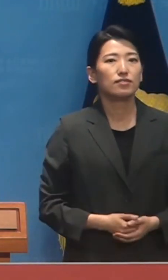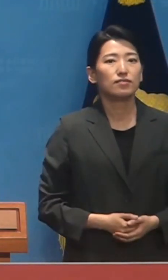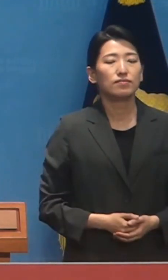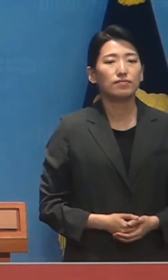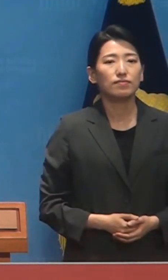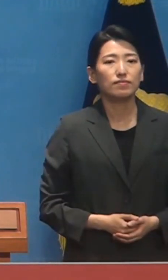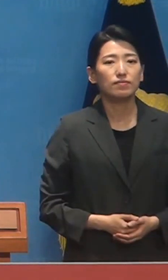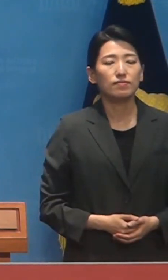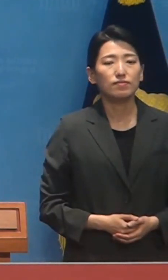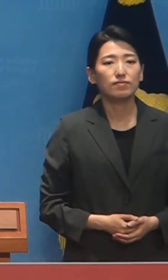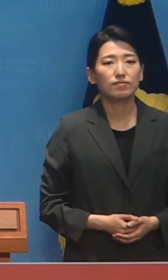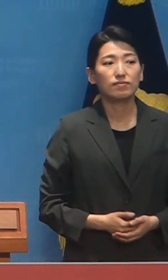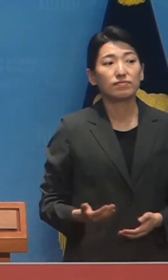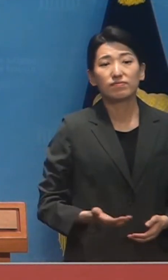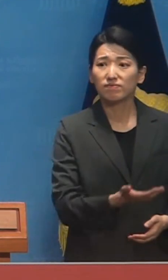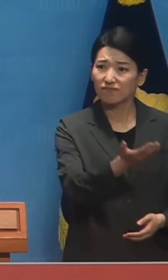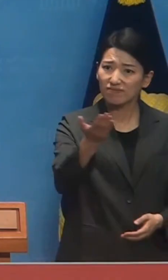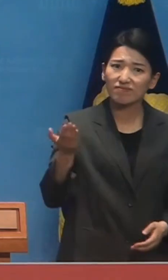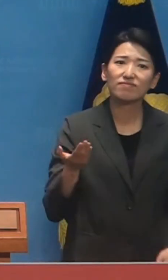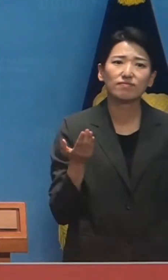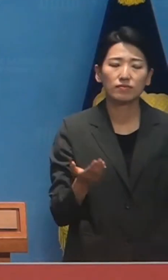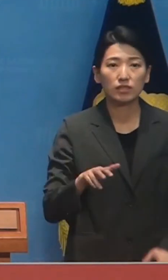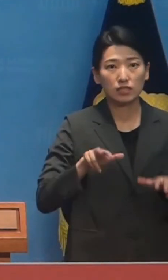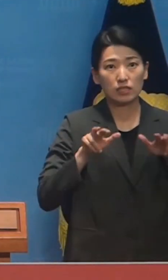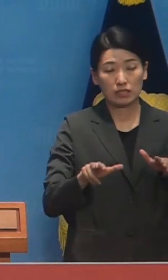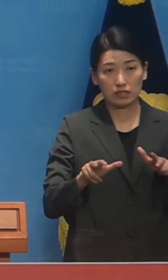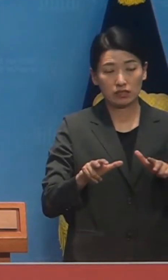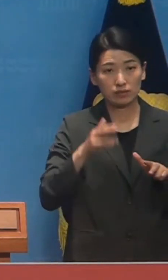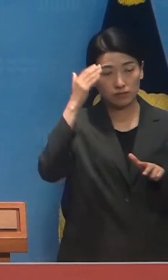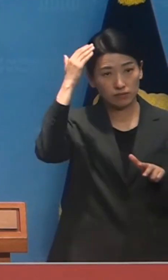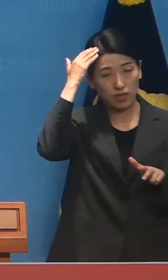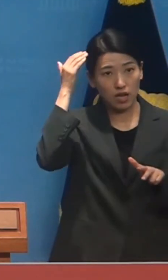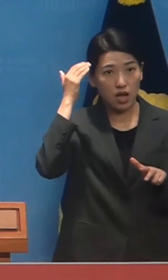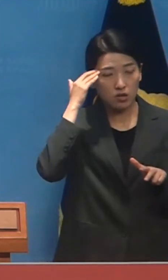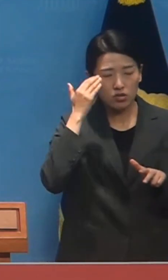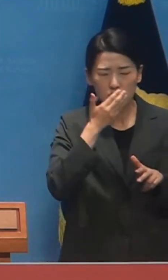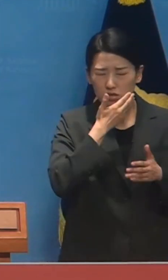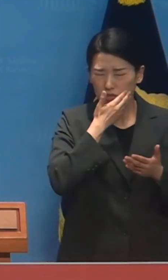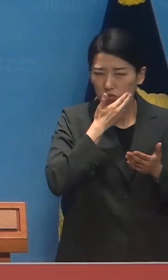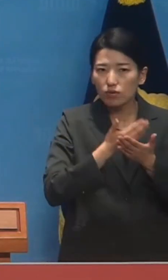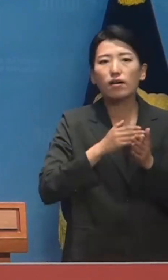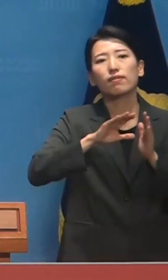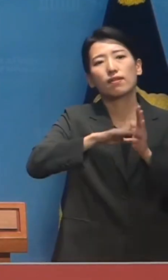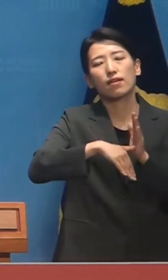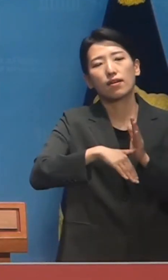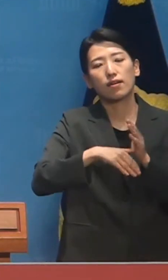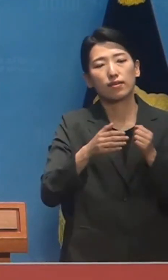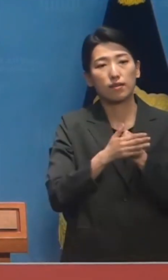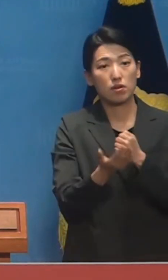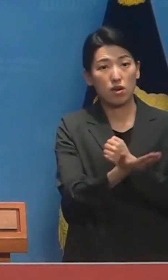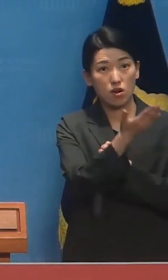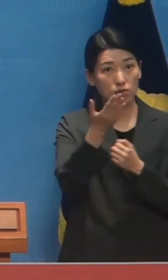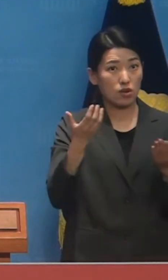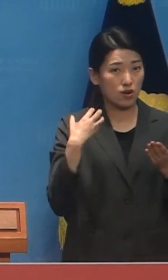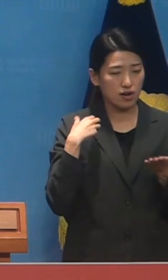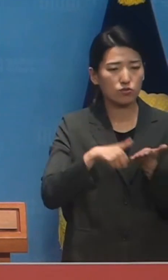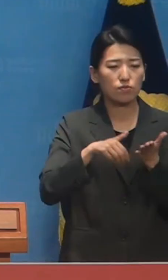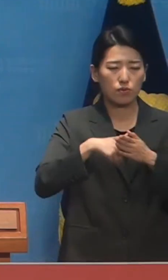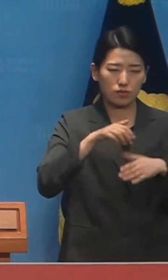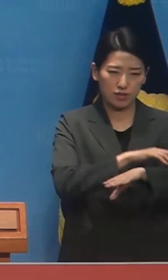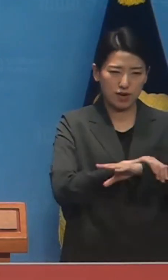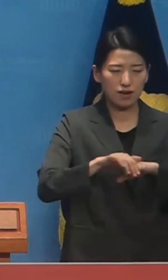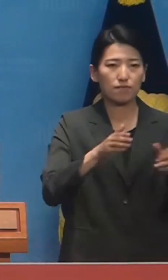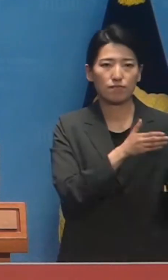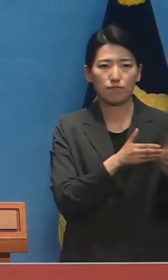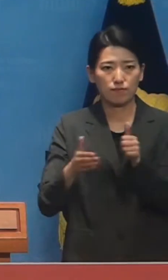모든 분들이 지금 정말 절체절명의 중요한 시기임을 알고서 제대로 된 한 표를 행사할 수 있도록 역할을 해주시길 부탁을